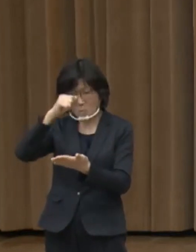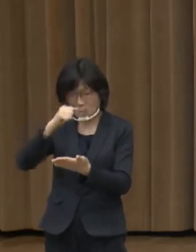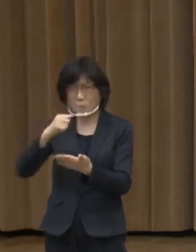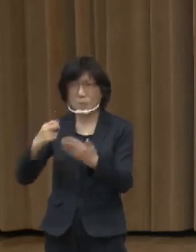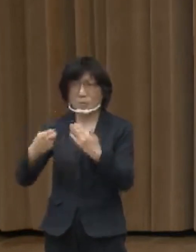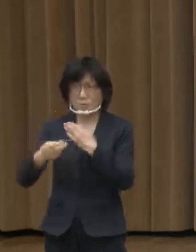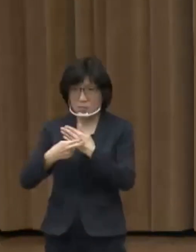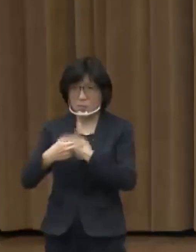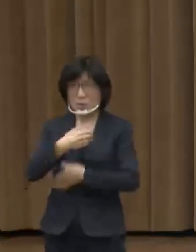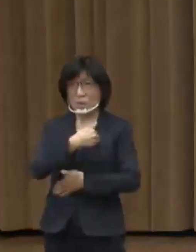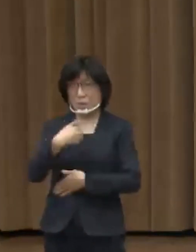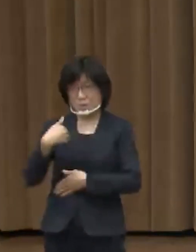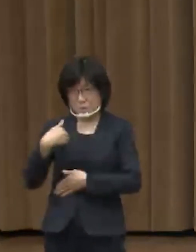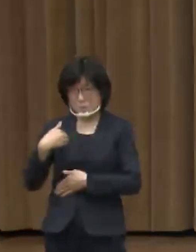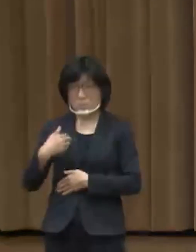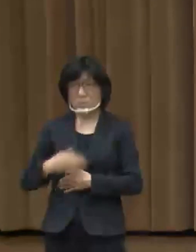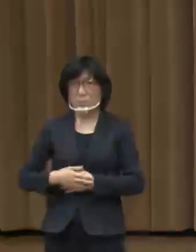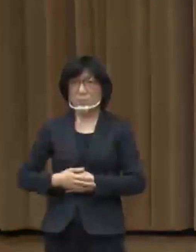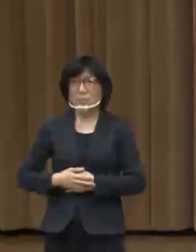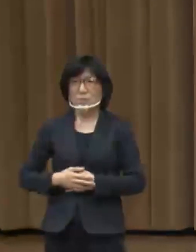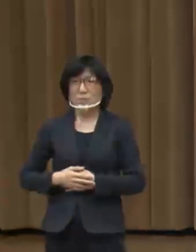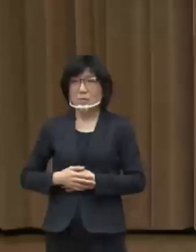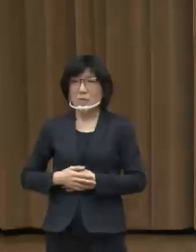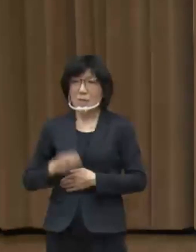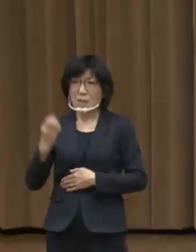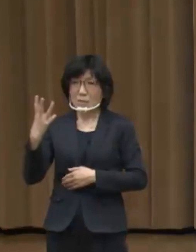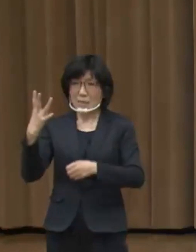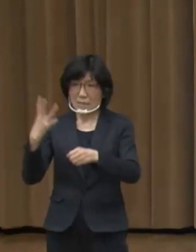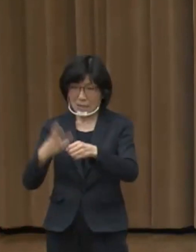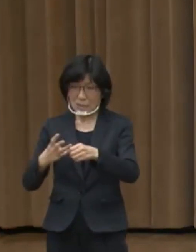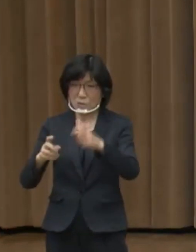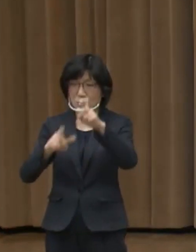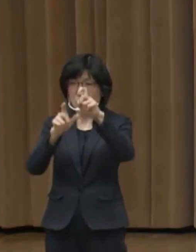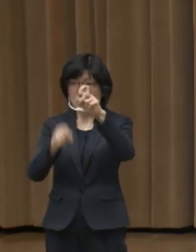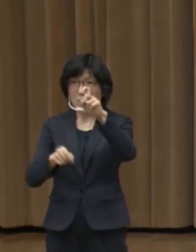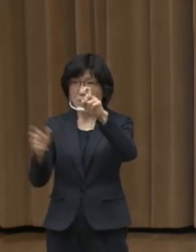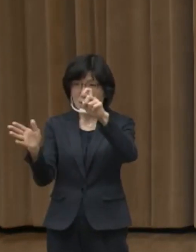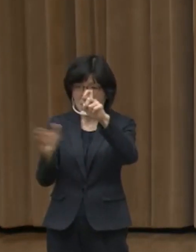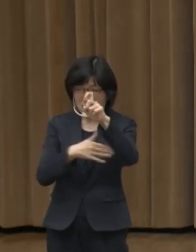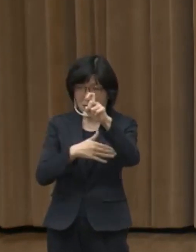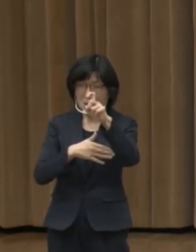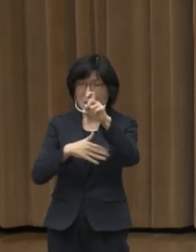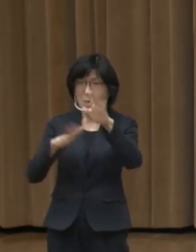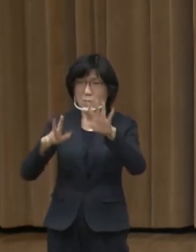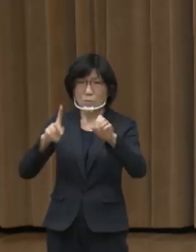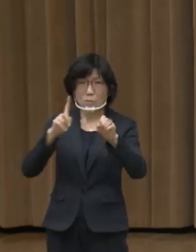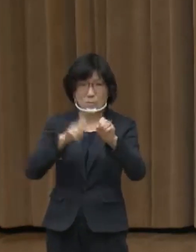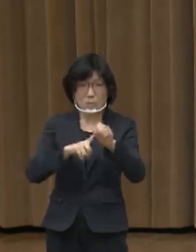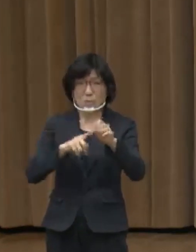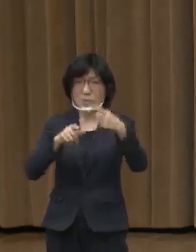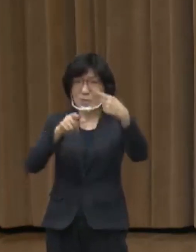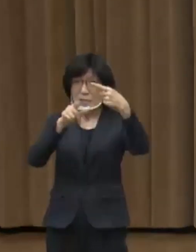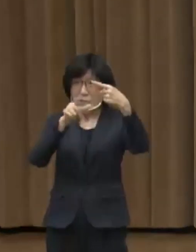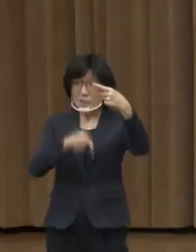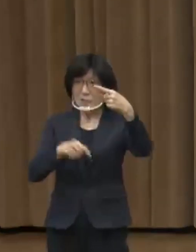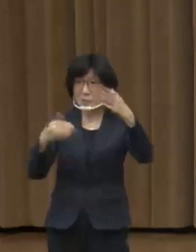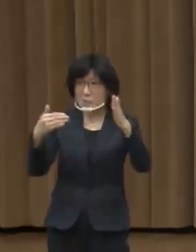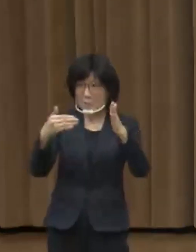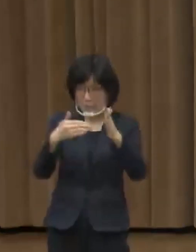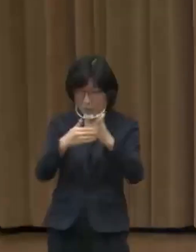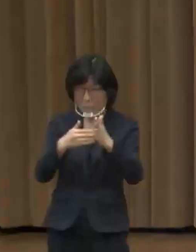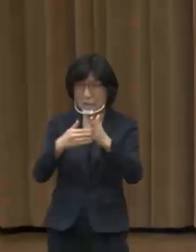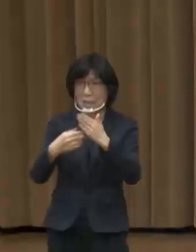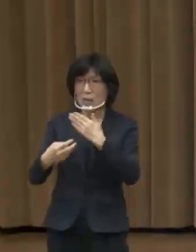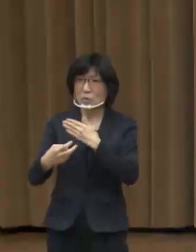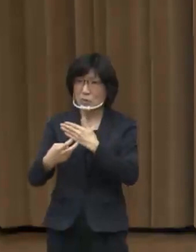当該医療機関が令和3年10月から 今年の1月までの間に診